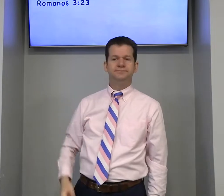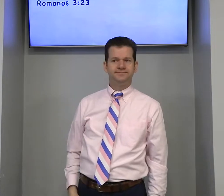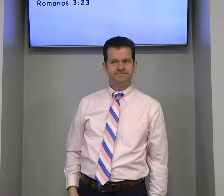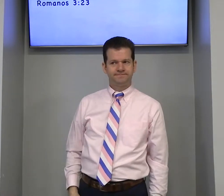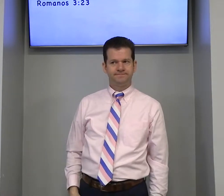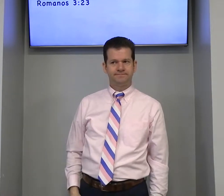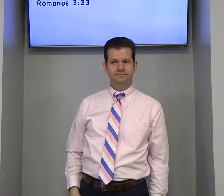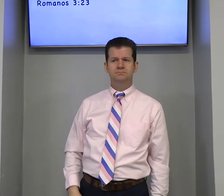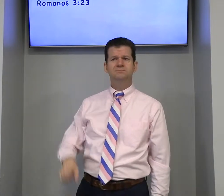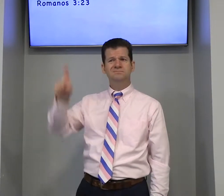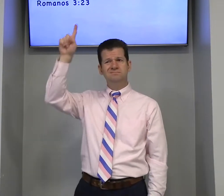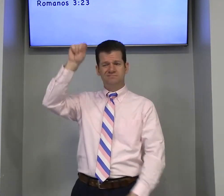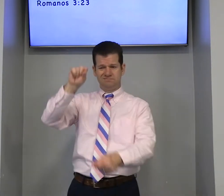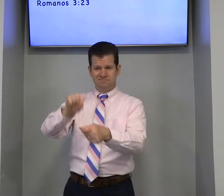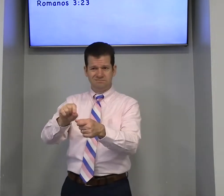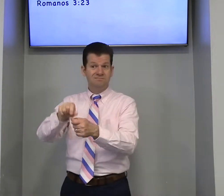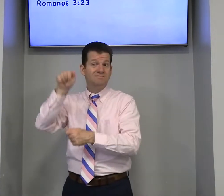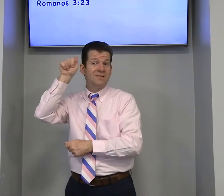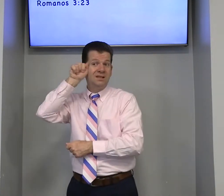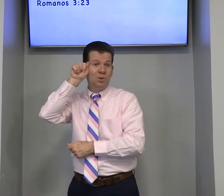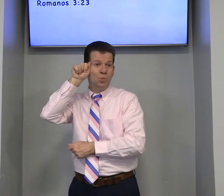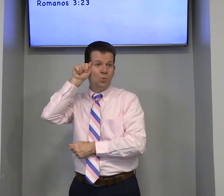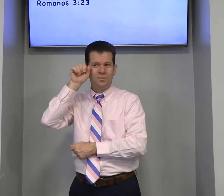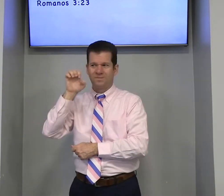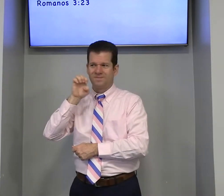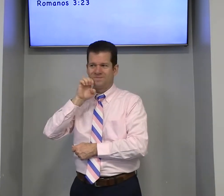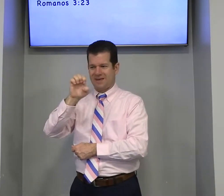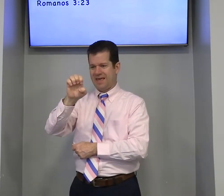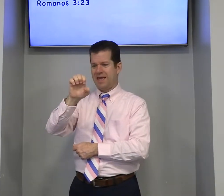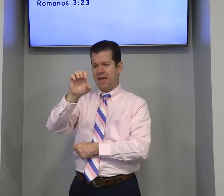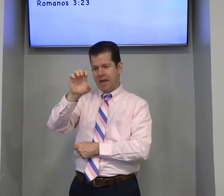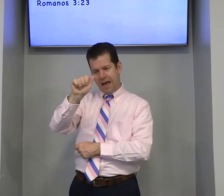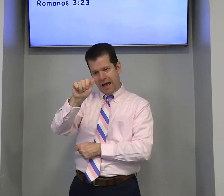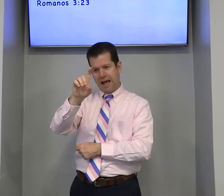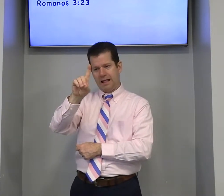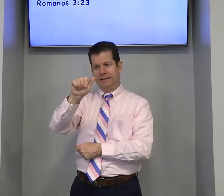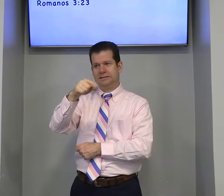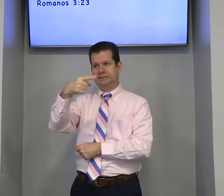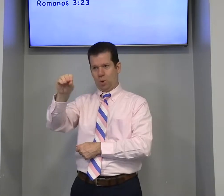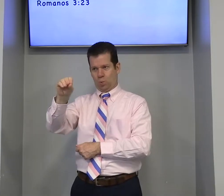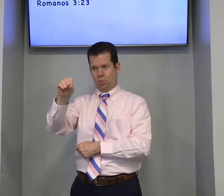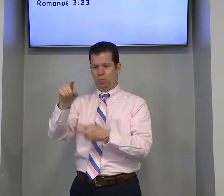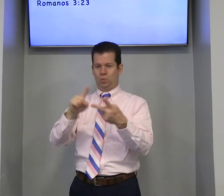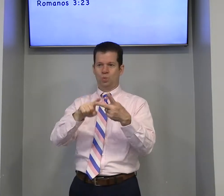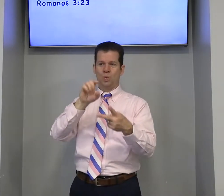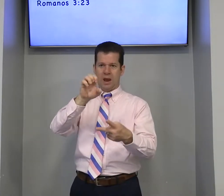não aguenta o pecado. Deus fez Adão e Eva